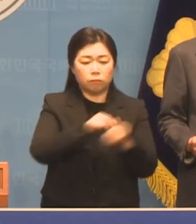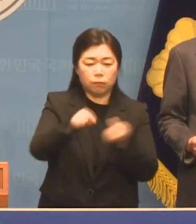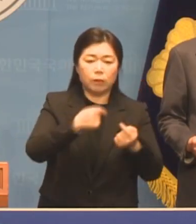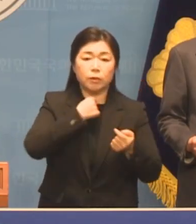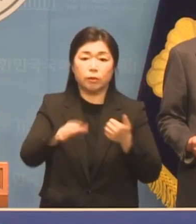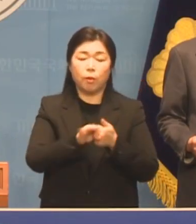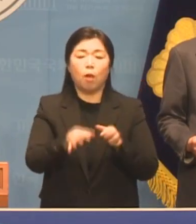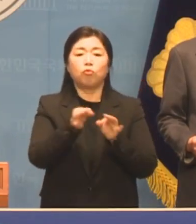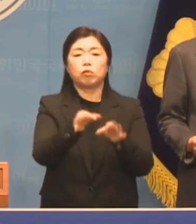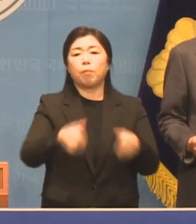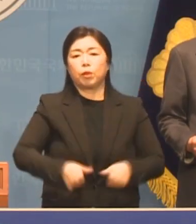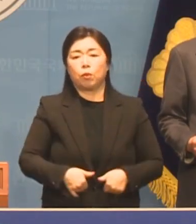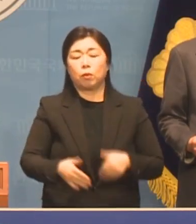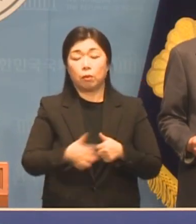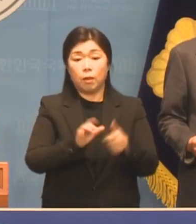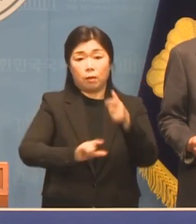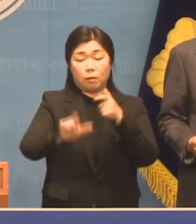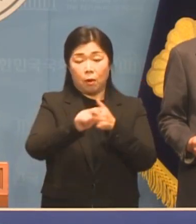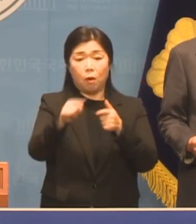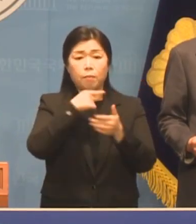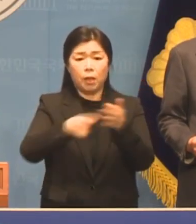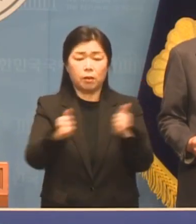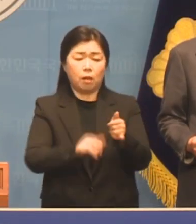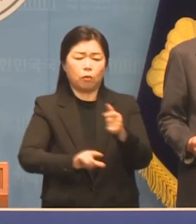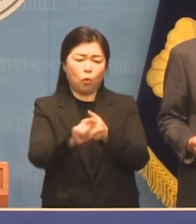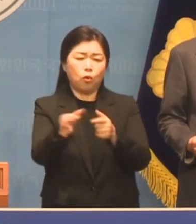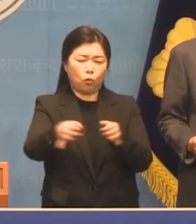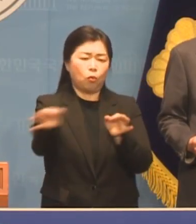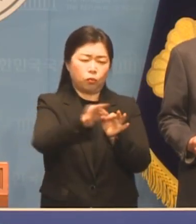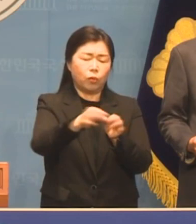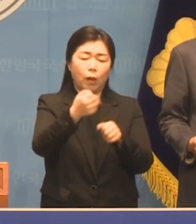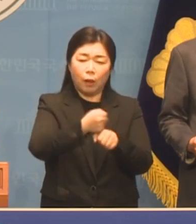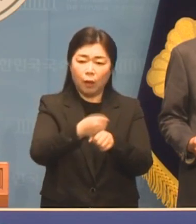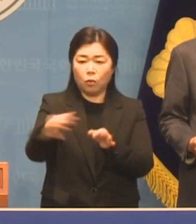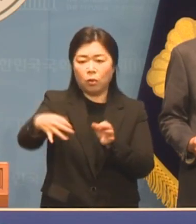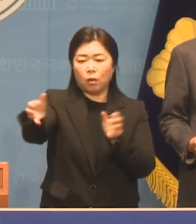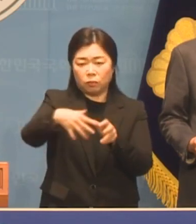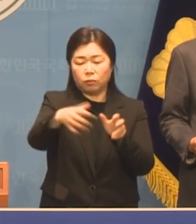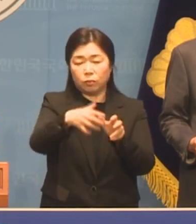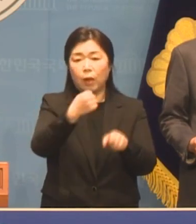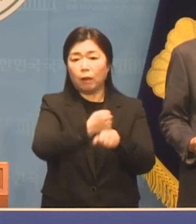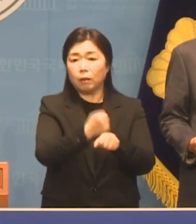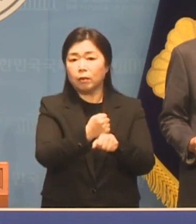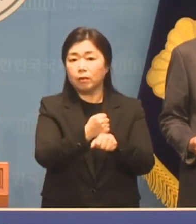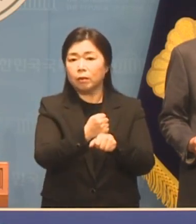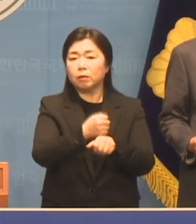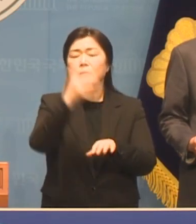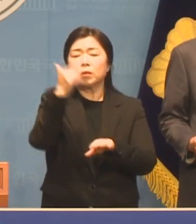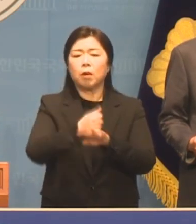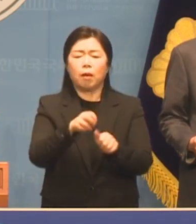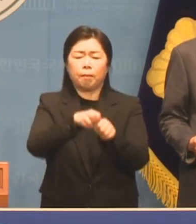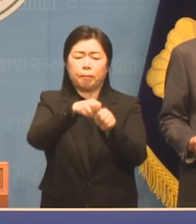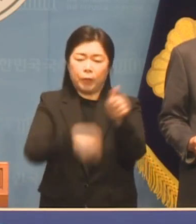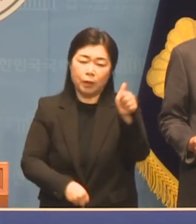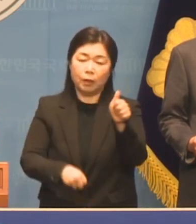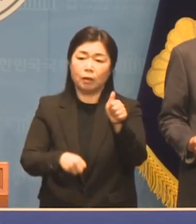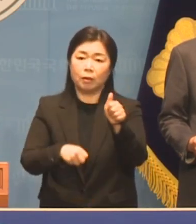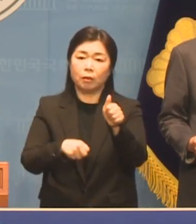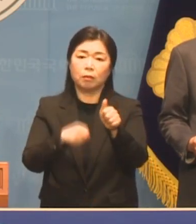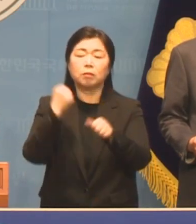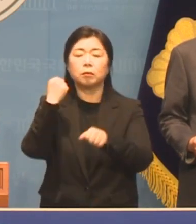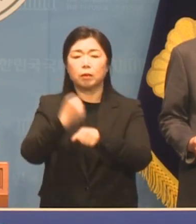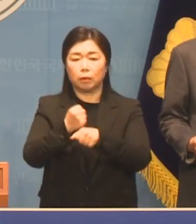저질렀고, 사기 행각도 모자라 피해자들이 혼신으로 만들어온 모든 것들을 뺏으려고